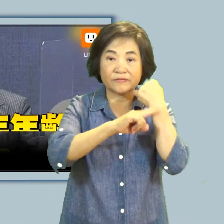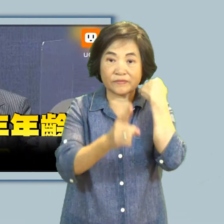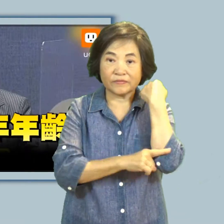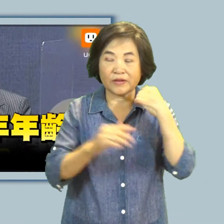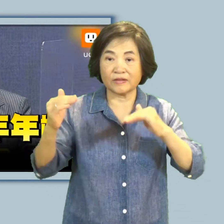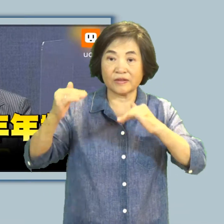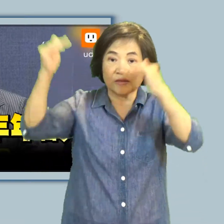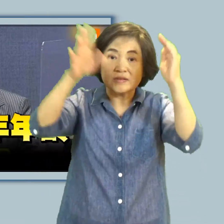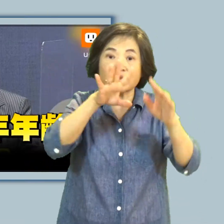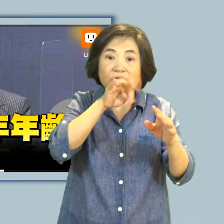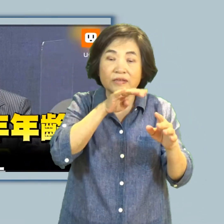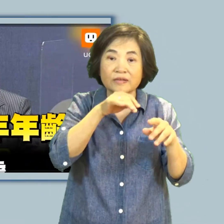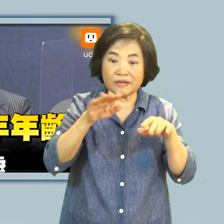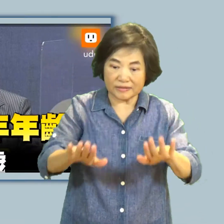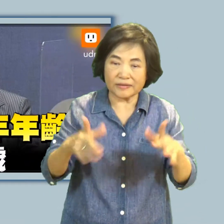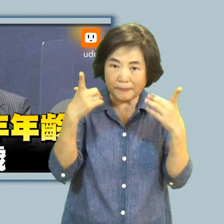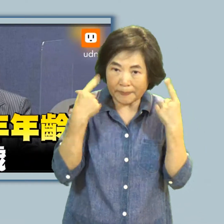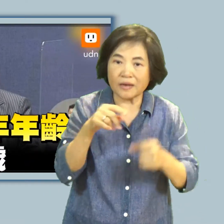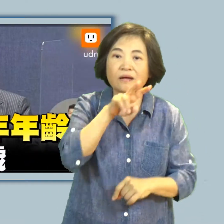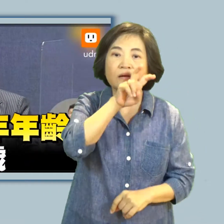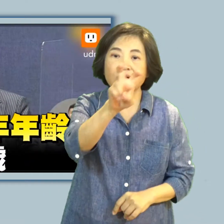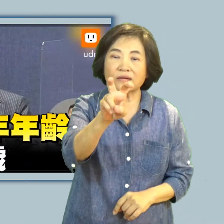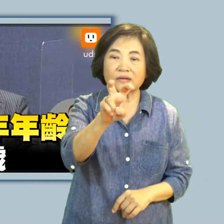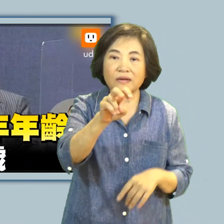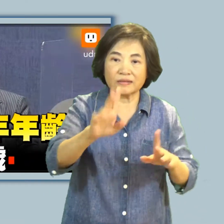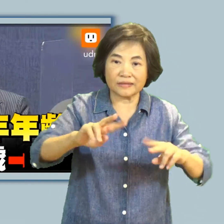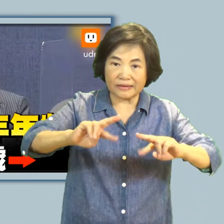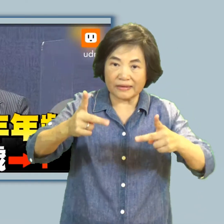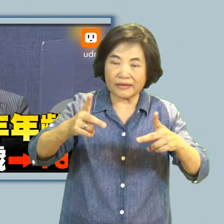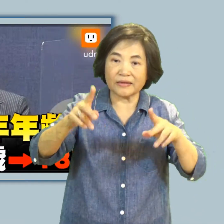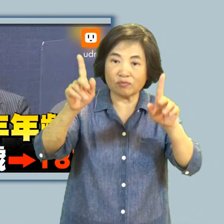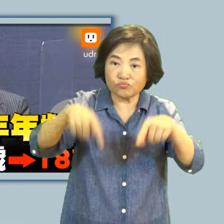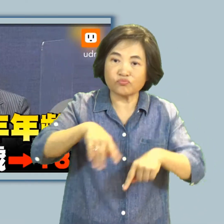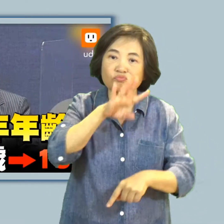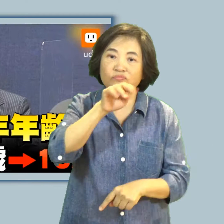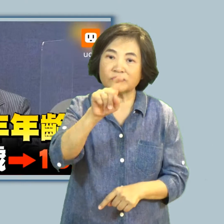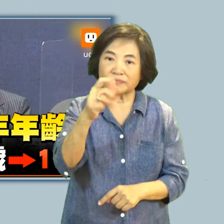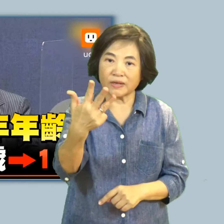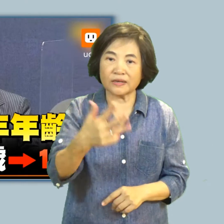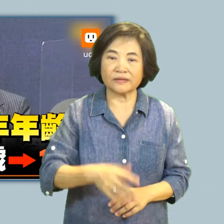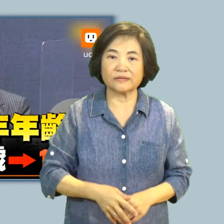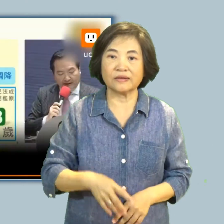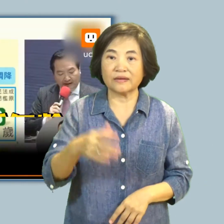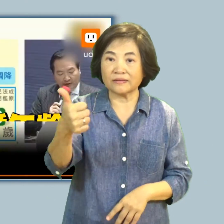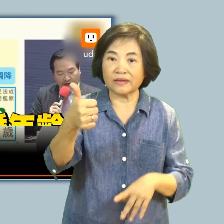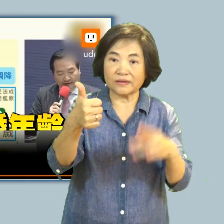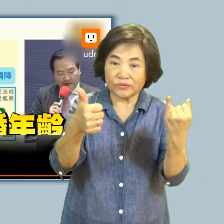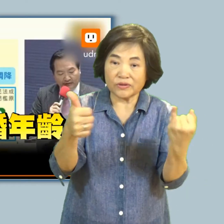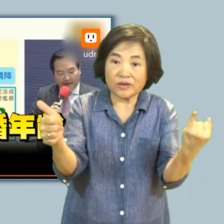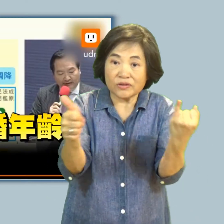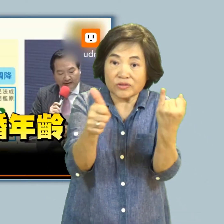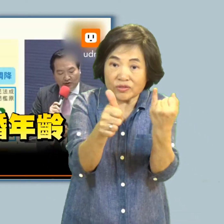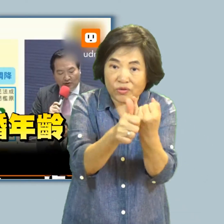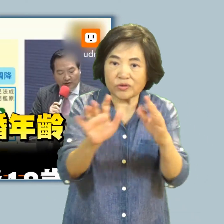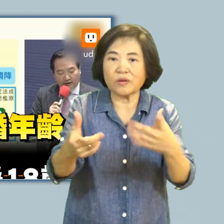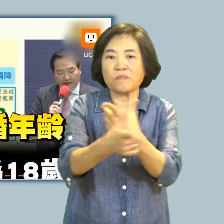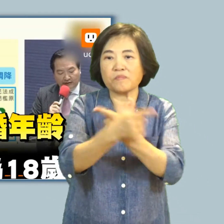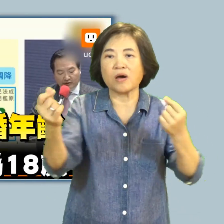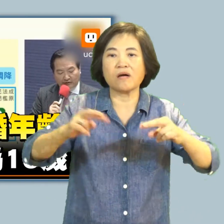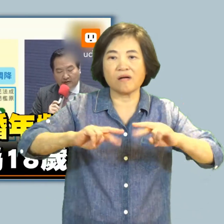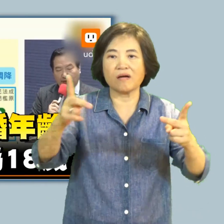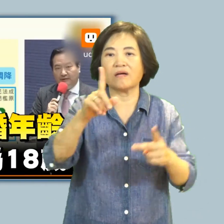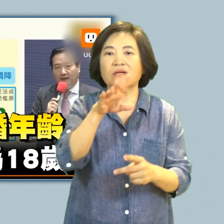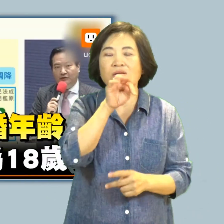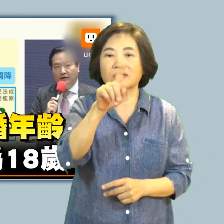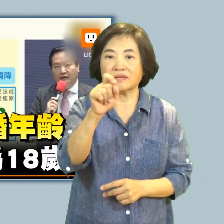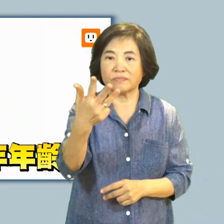民法的成人年龄从现在的20岁调休为18岁，男女的结婚年龄统一